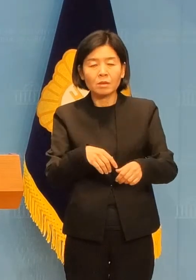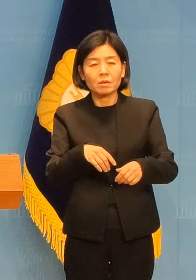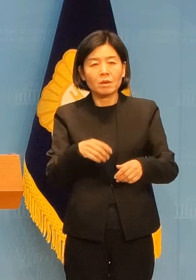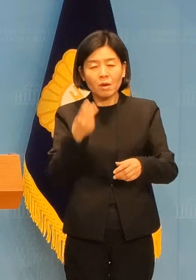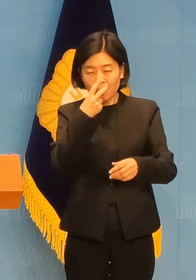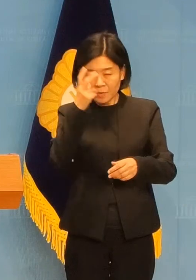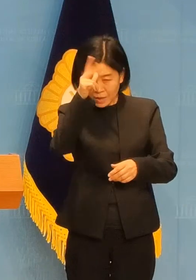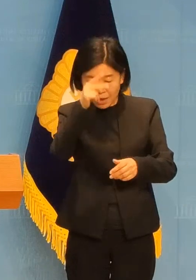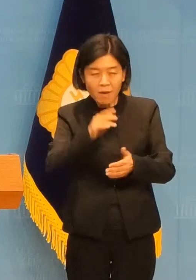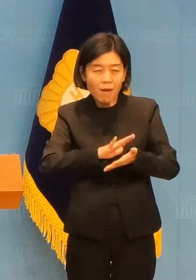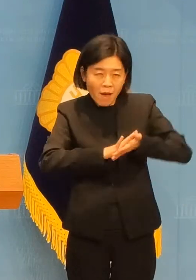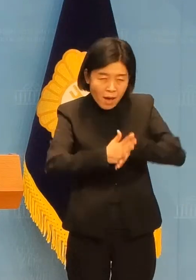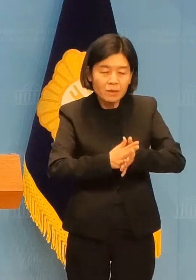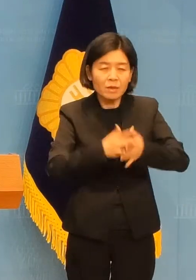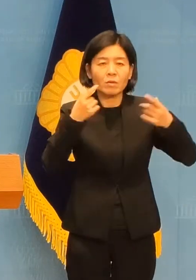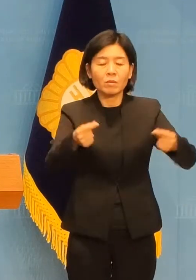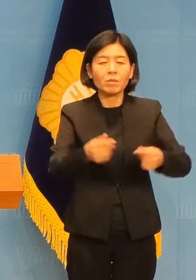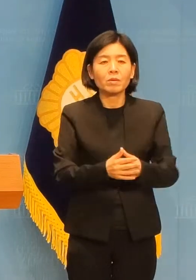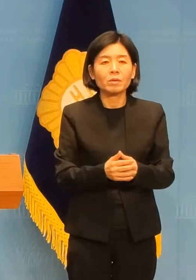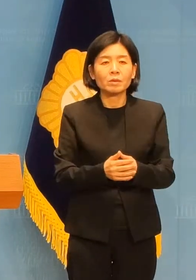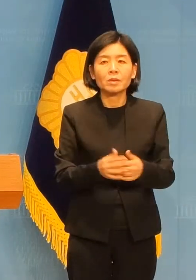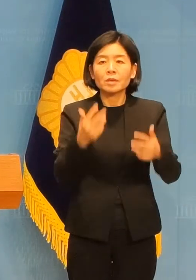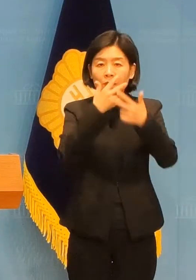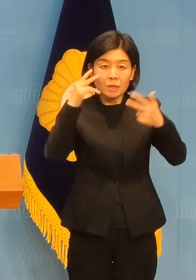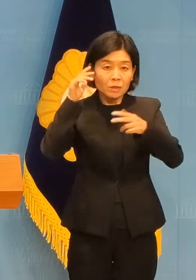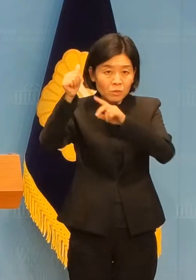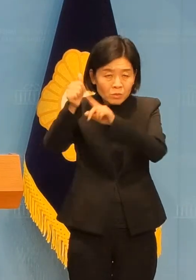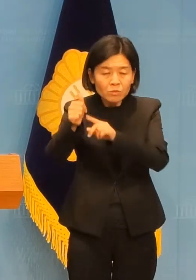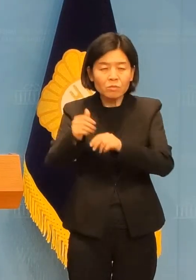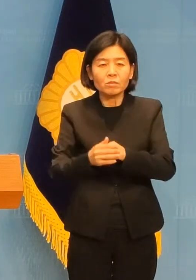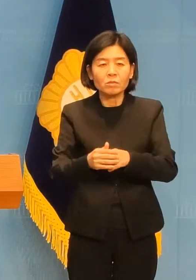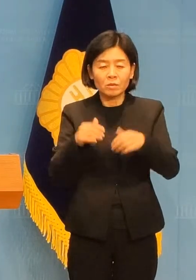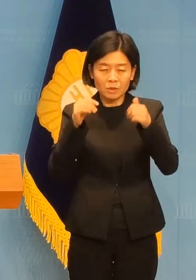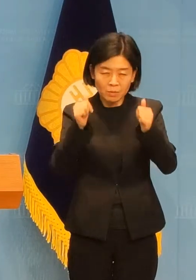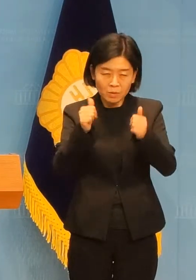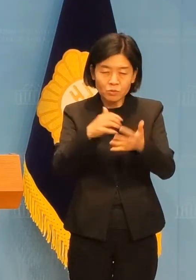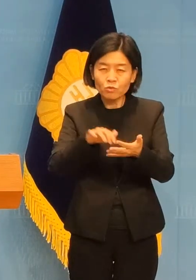학살입니다. 결국 이재명 대통령의 12개 재판,